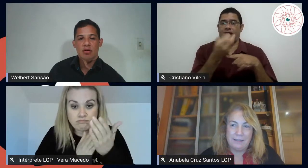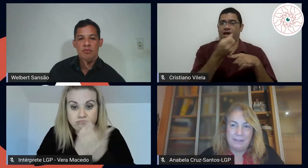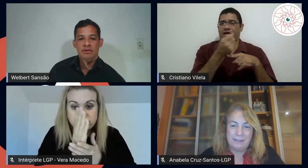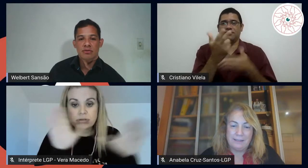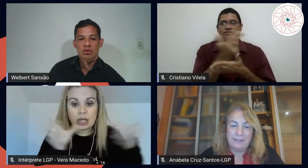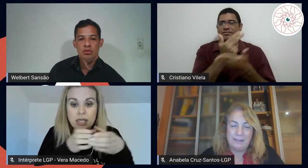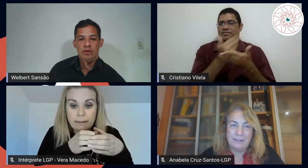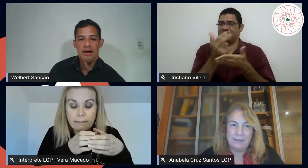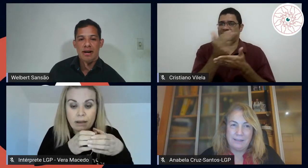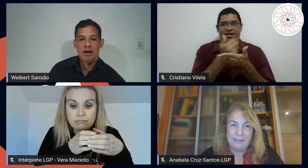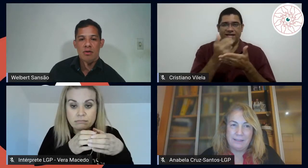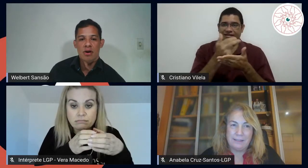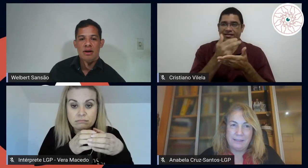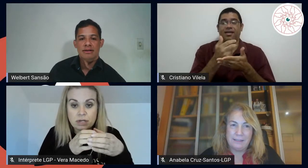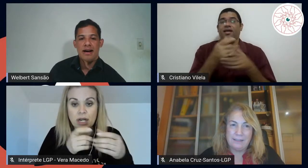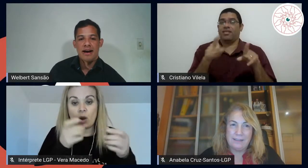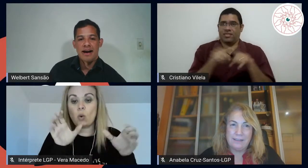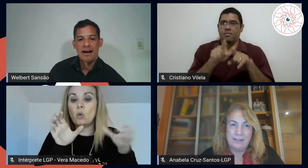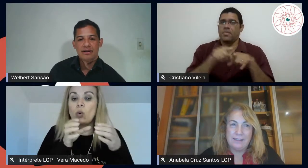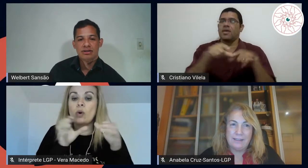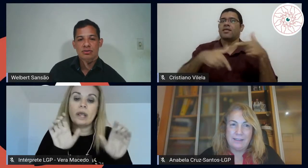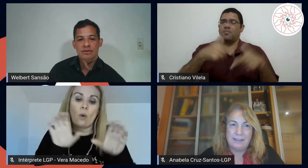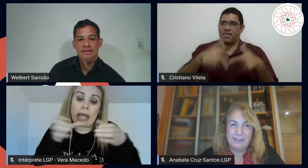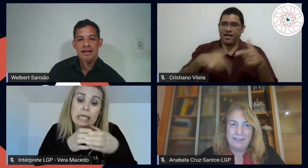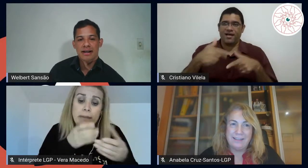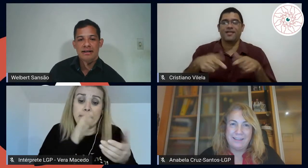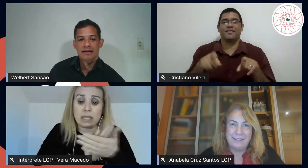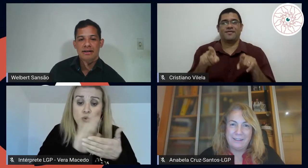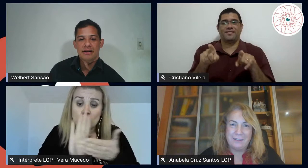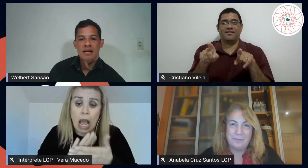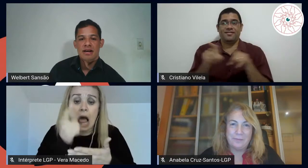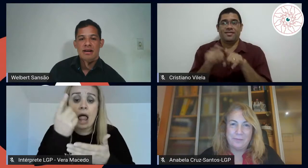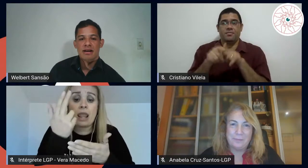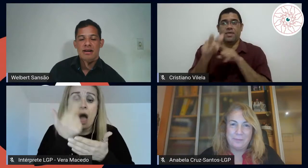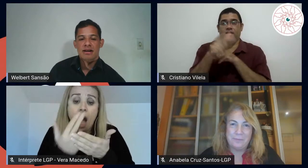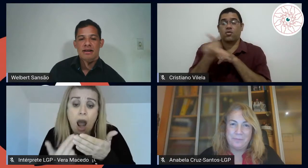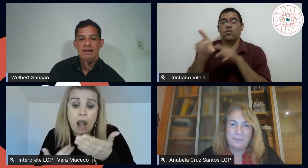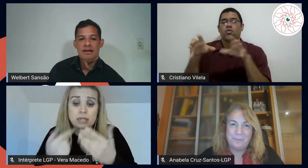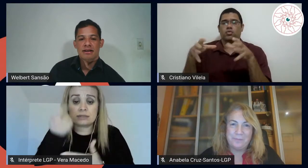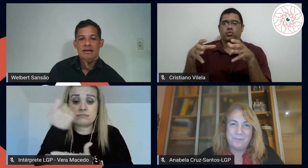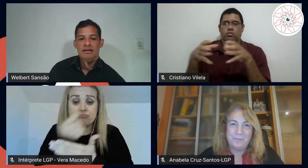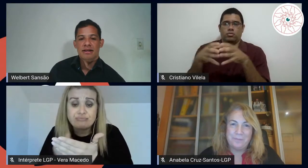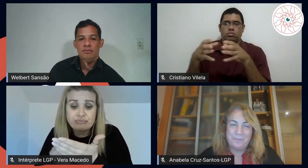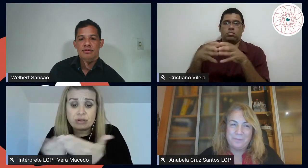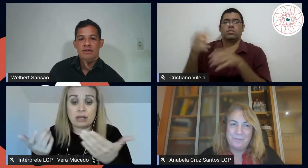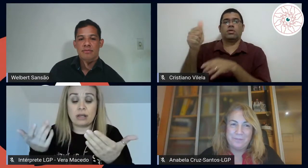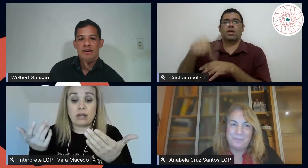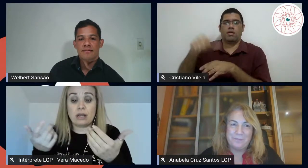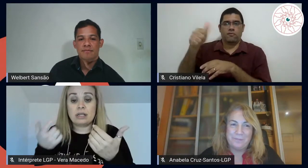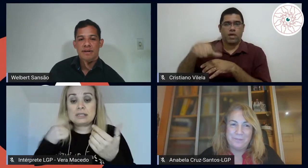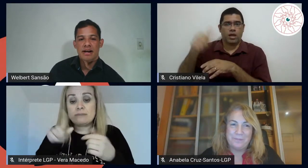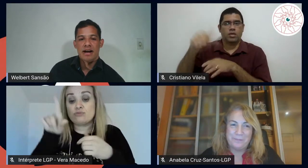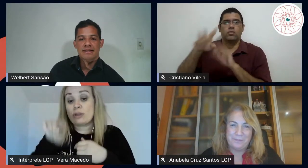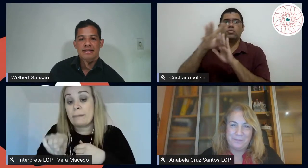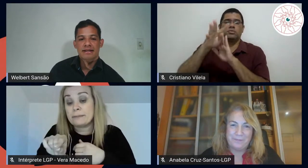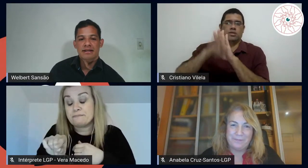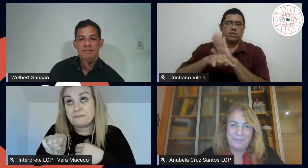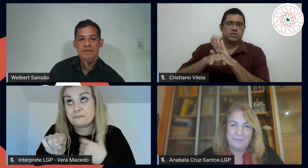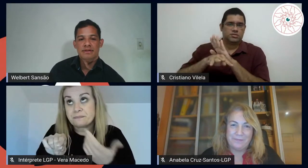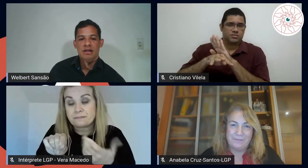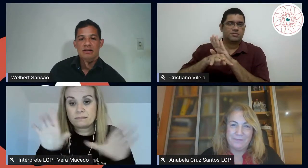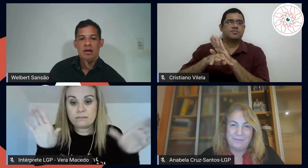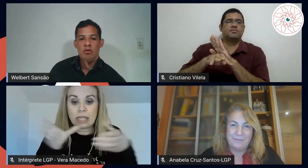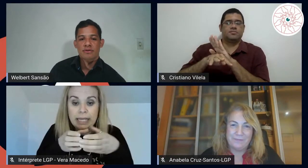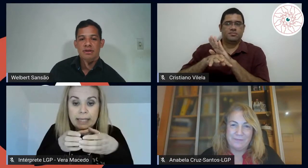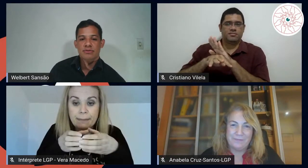equipe da comissão editorial, da arte, do design. Eh, temos também a as